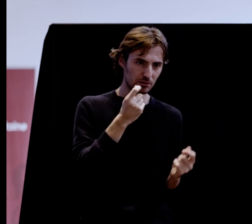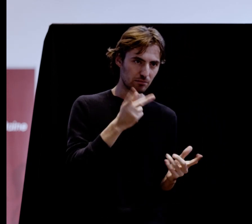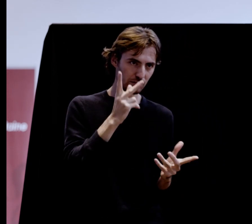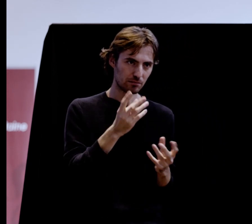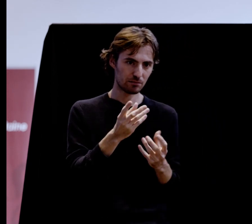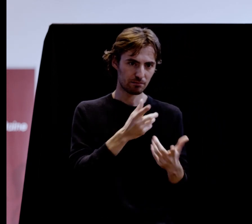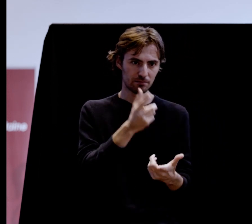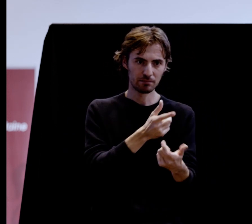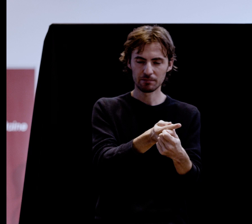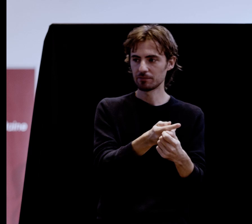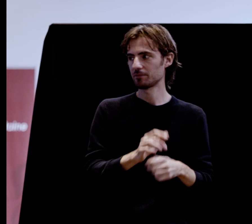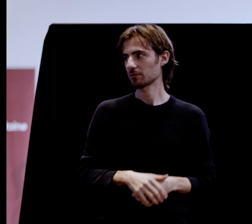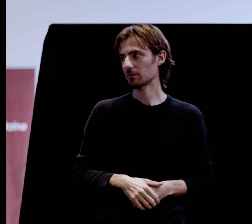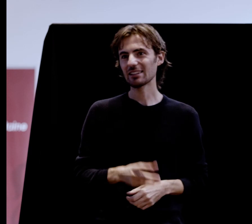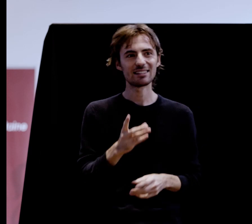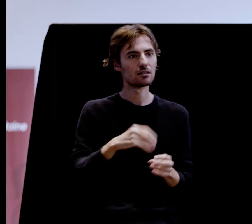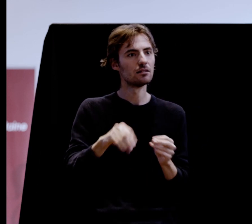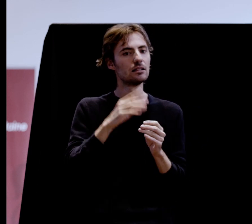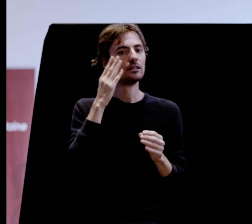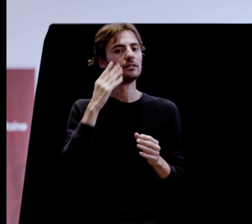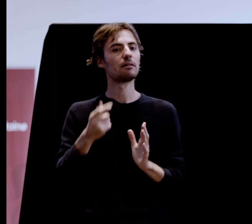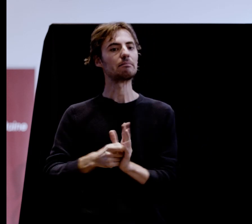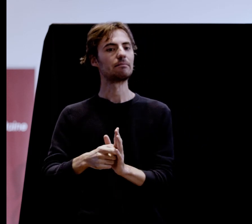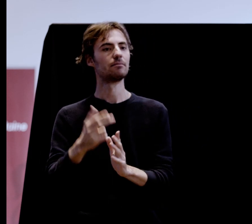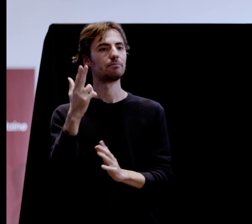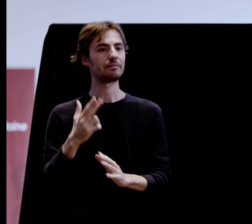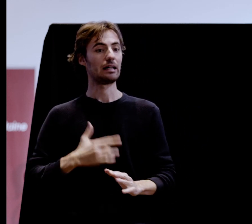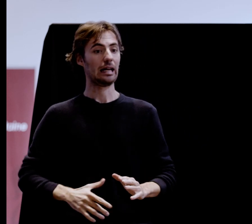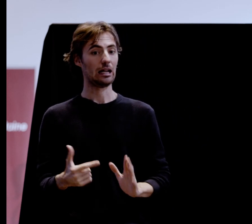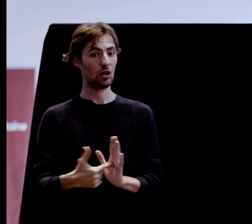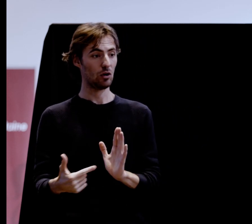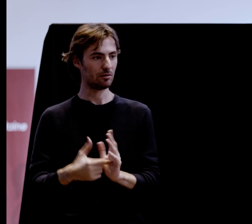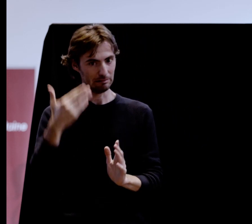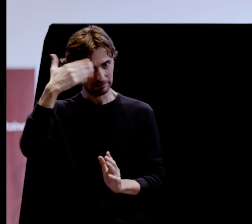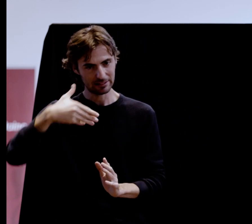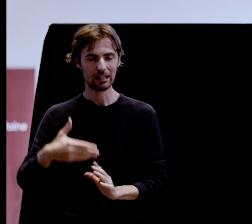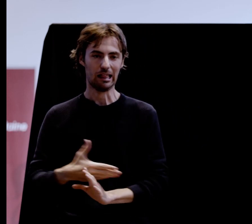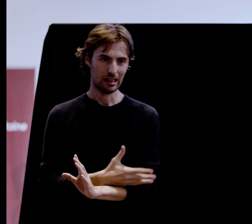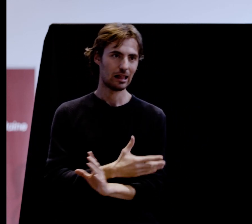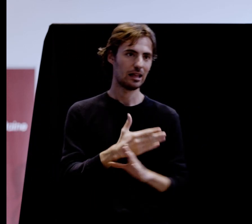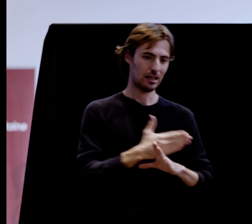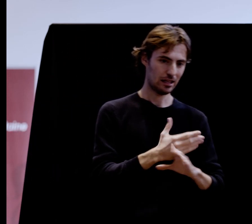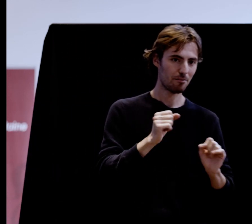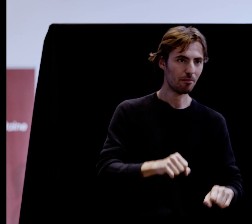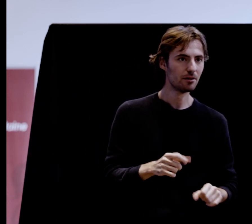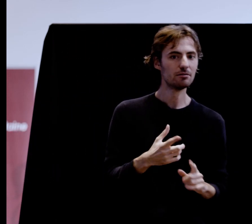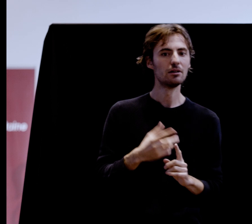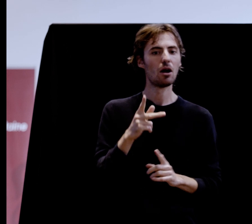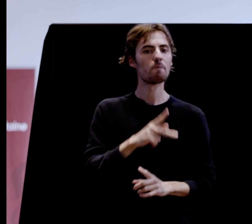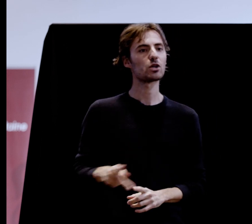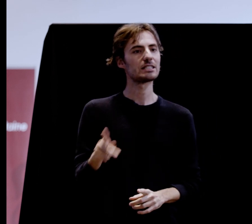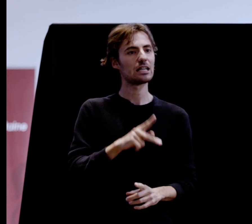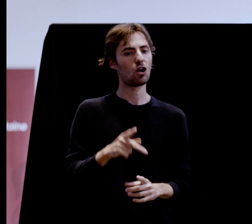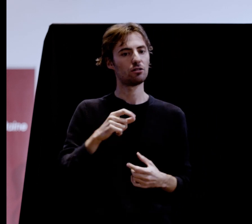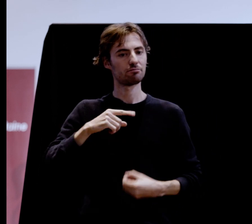quand on sait quand les premières règles vont arriver. Et déjà, rien que ça, c'est important parce que nous, les médecins, quand on va donner la progestérone, on